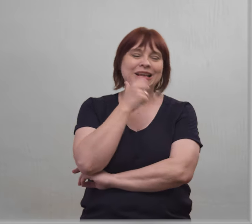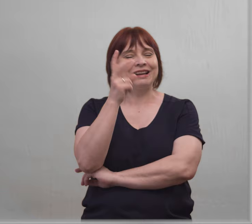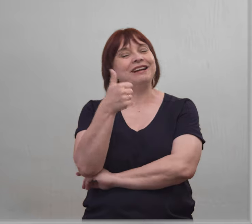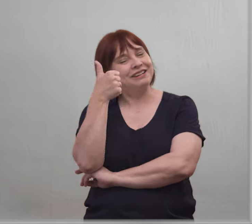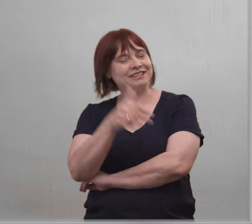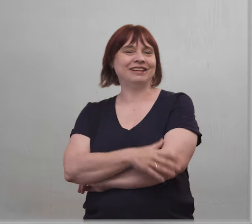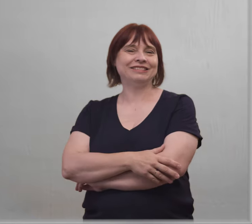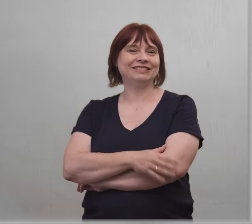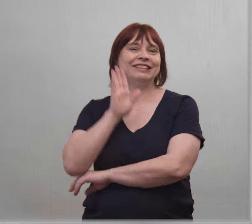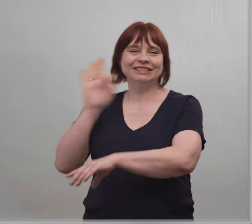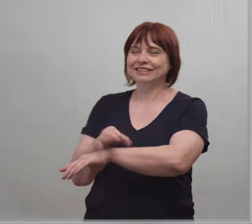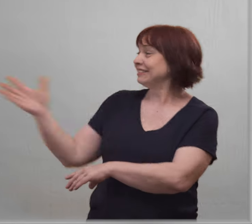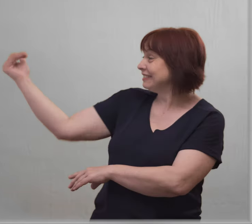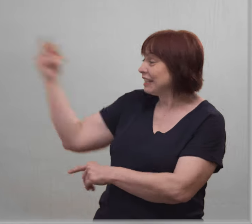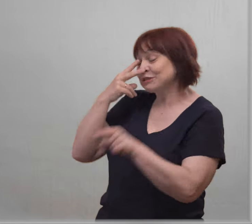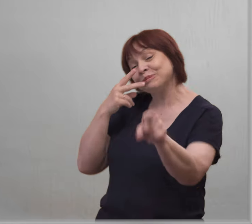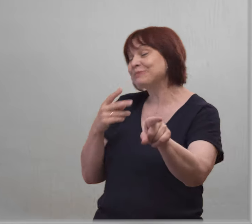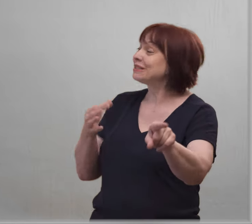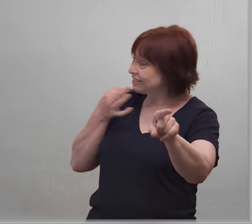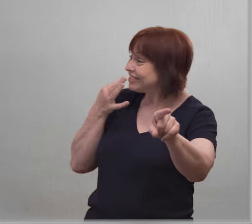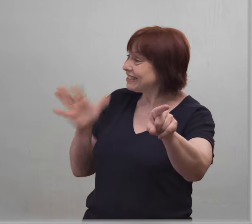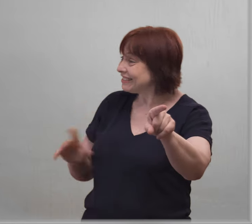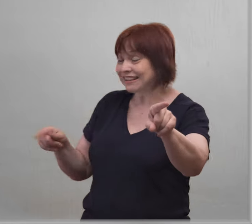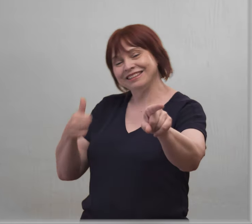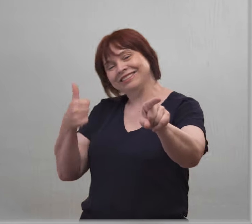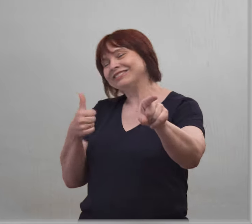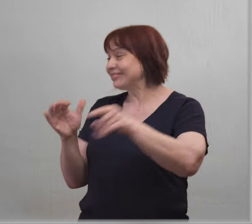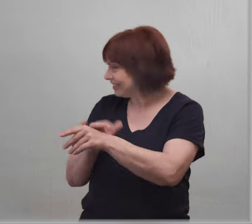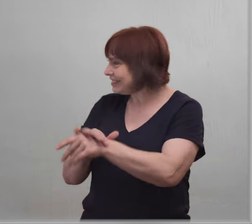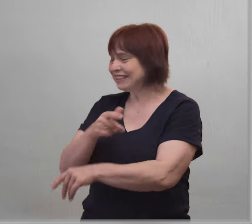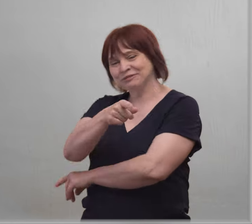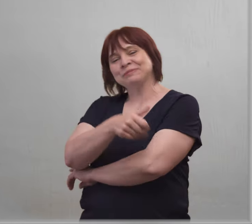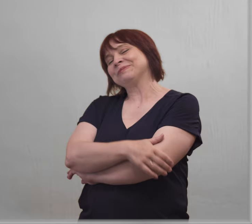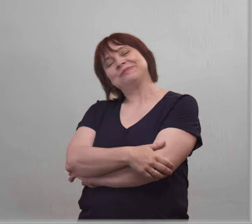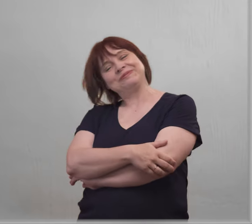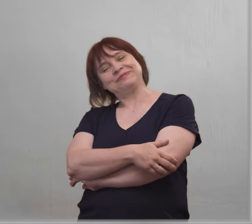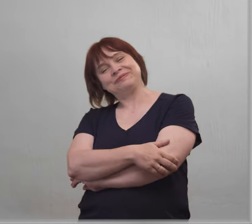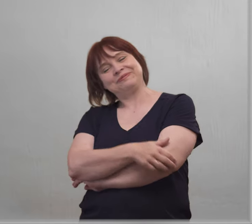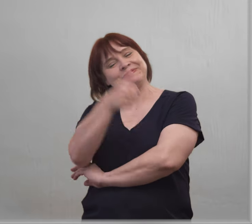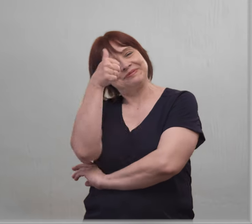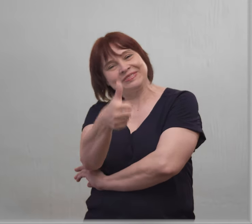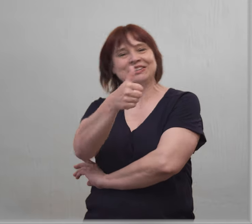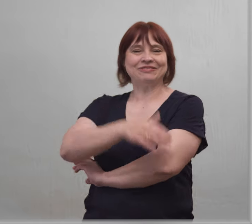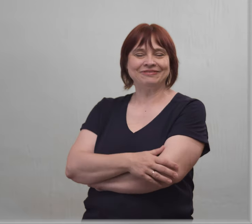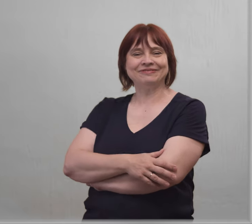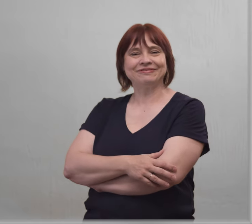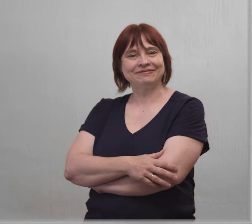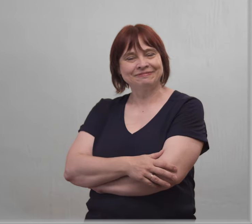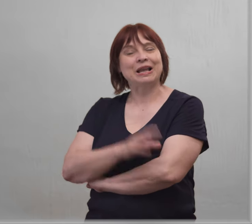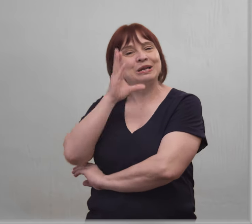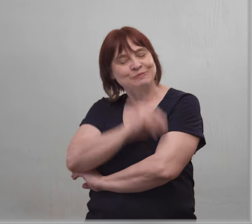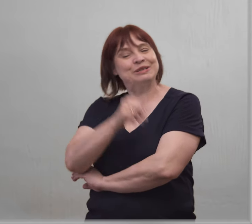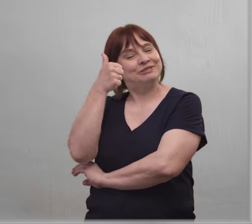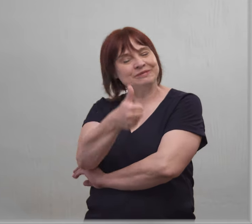жену позовем. Дорогая, ну скажи, как получилось. Скажи, что я молодец. У меня все-таки я смог это сделать. Почему?